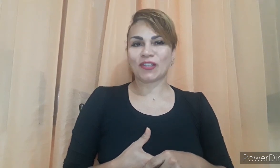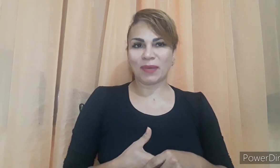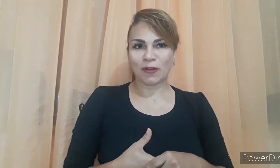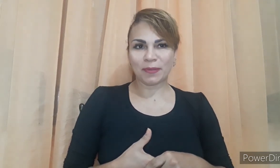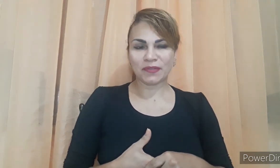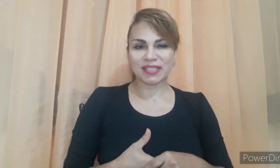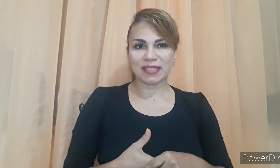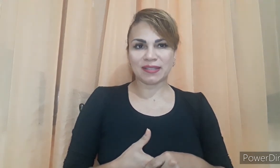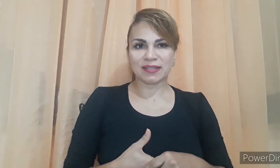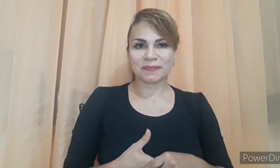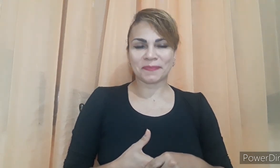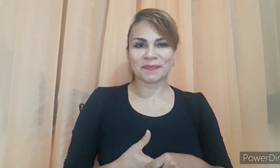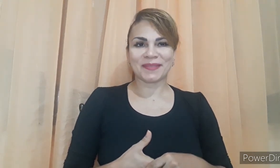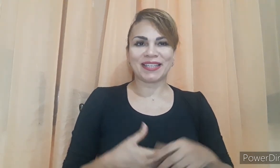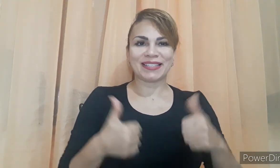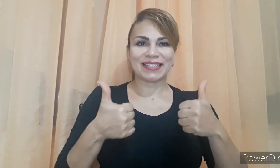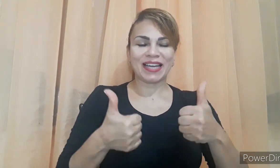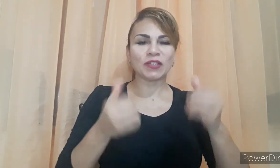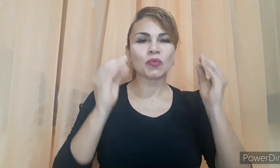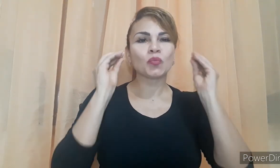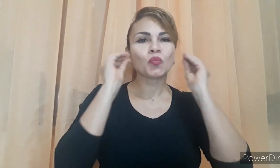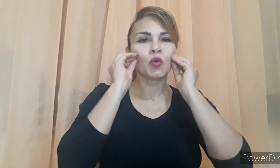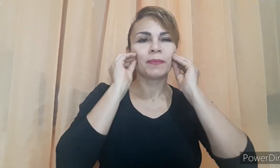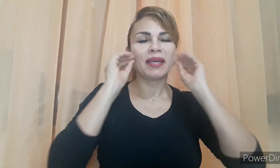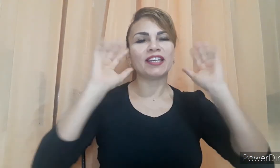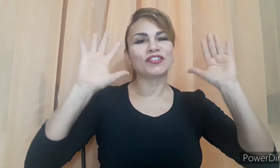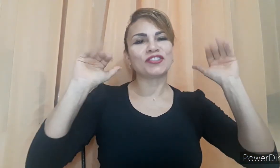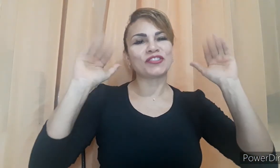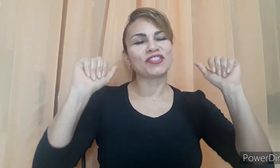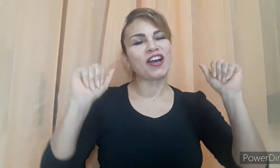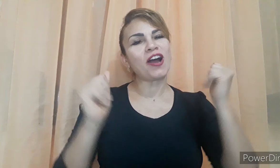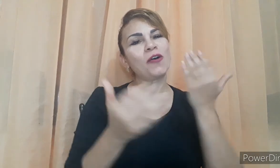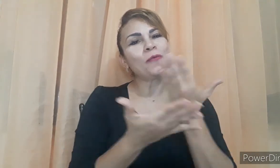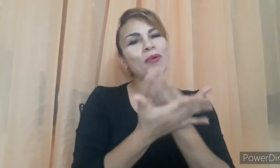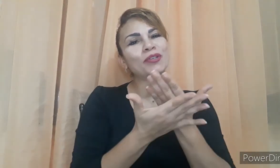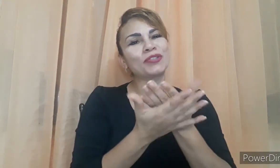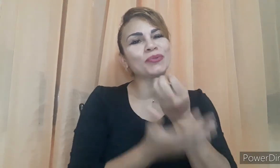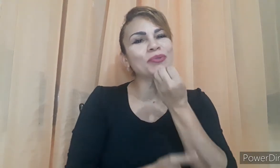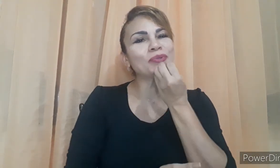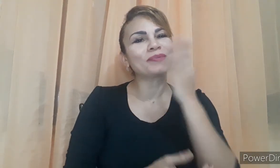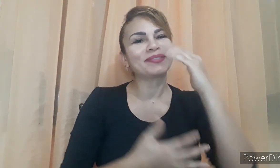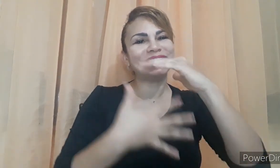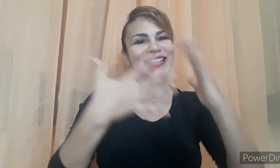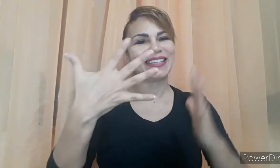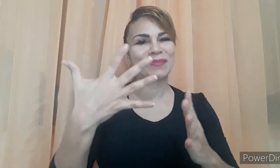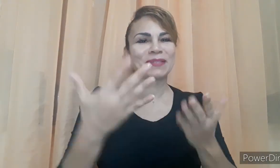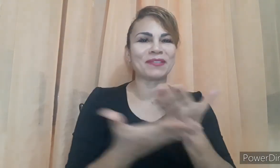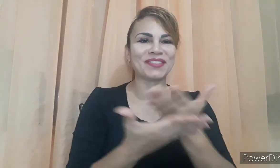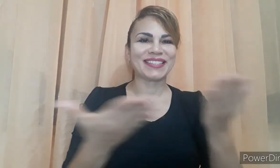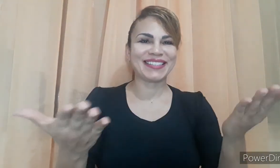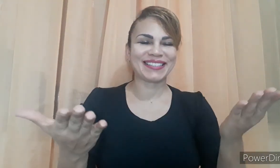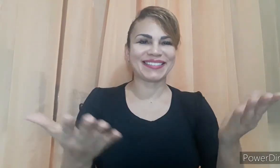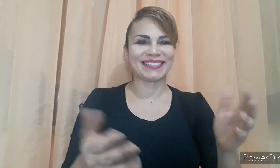o melhor para vocês, certo? Beijo, tchau, tchau, bom estudo na Libras para vocês.